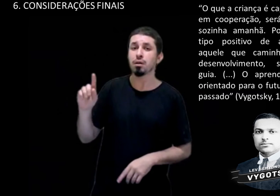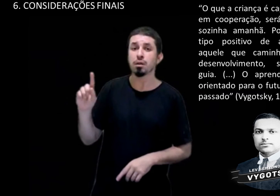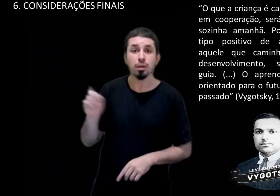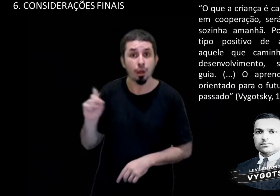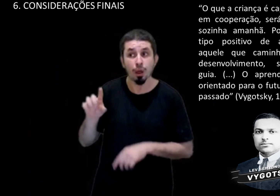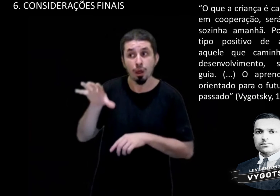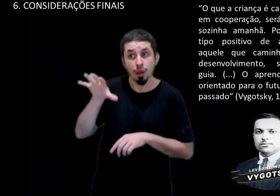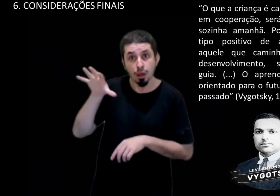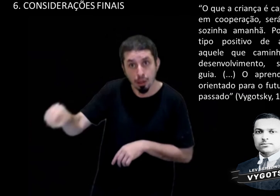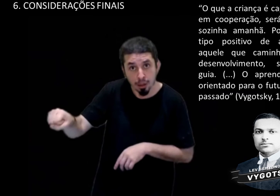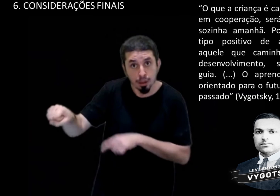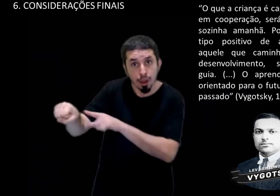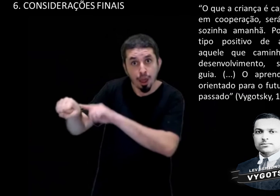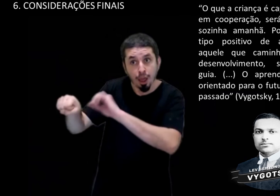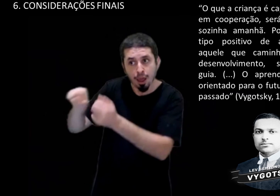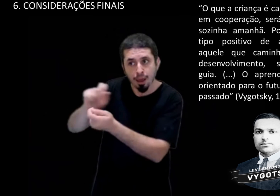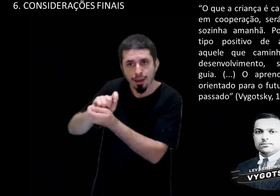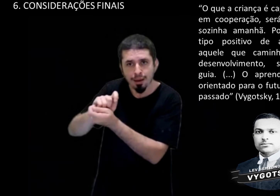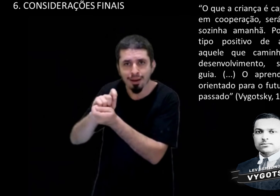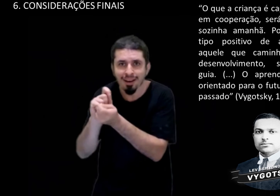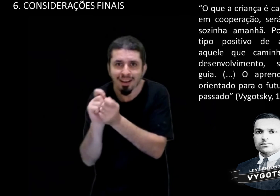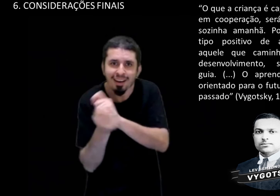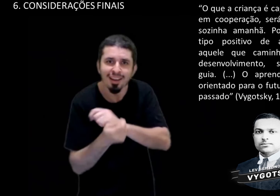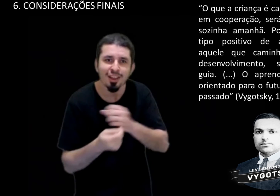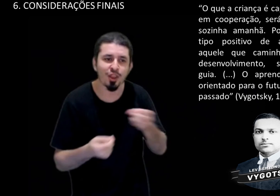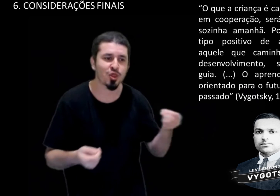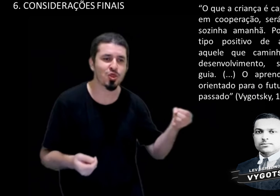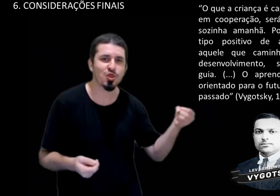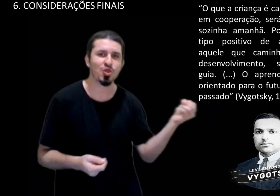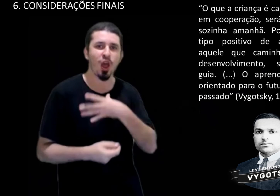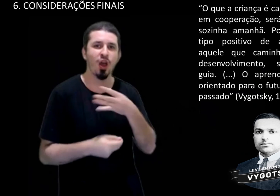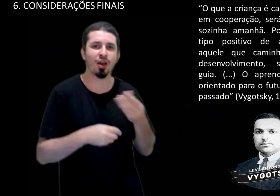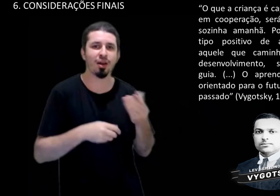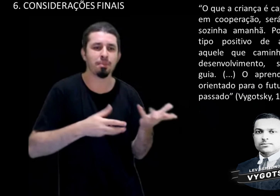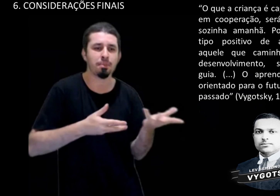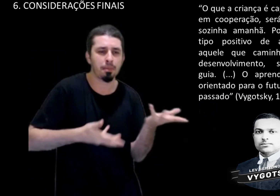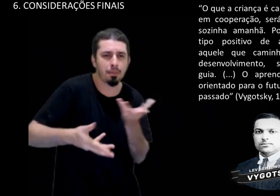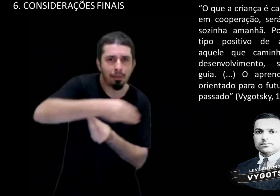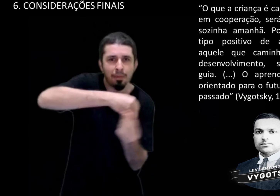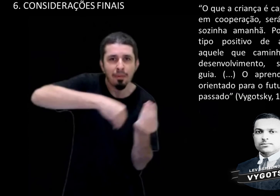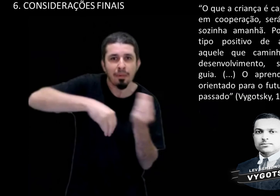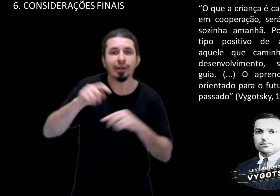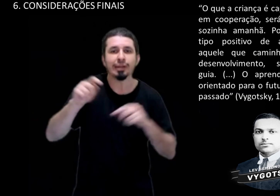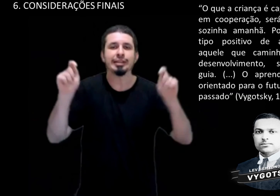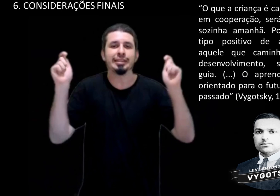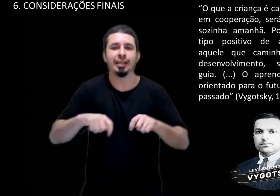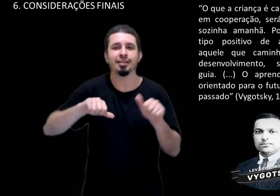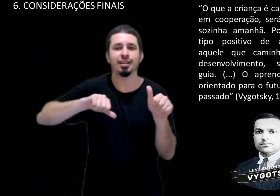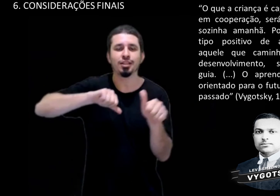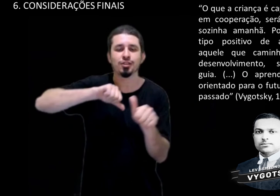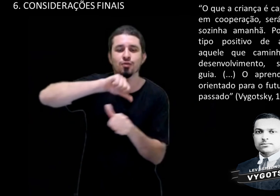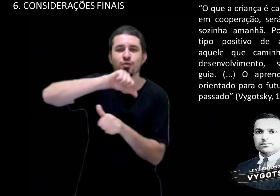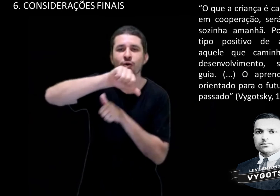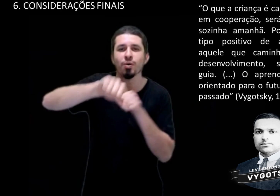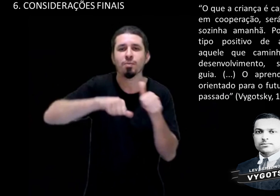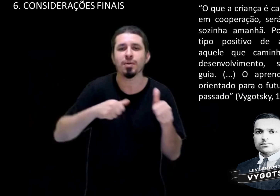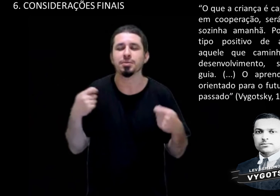pedagógicas. Isto não significa jogar fora as velhas práticas, mas sim apropriar-se das